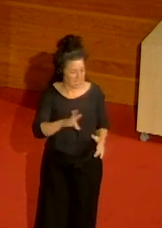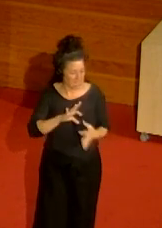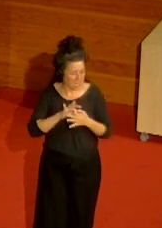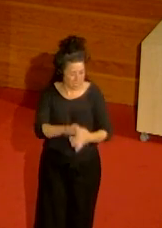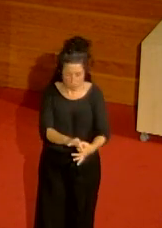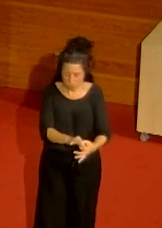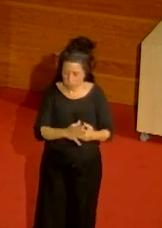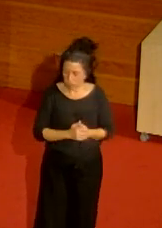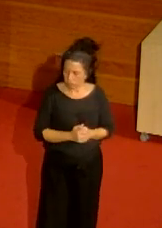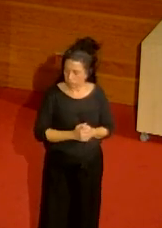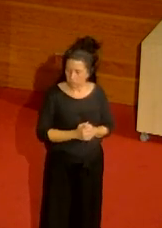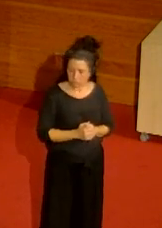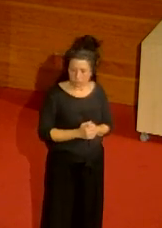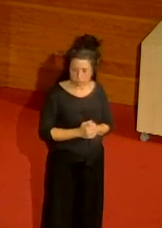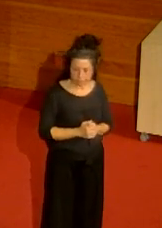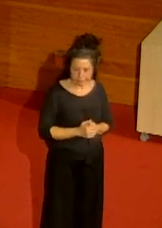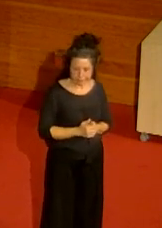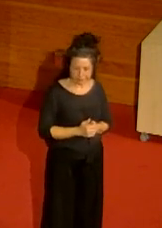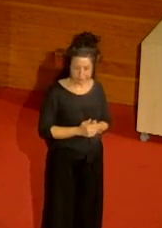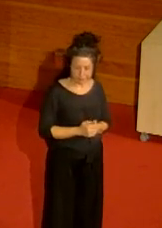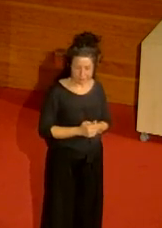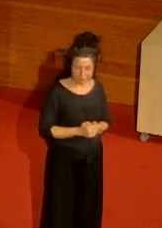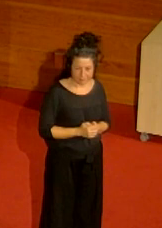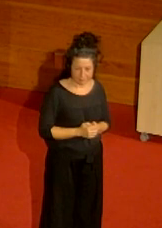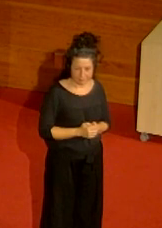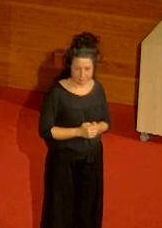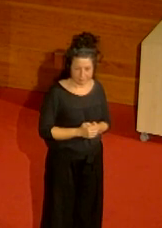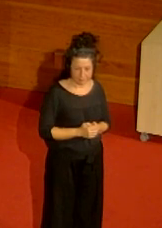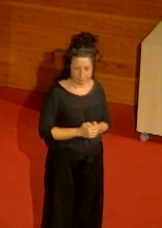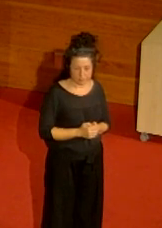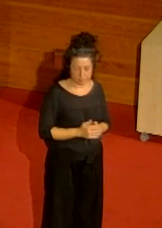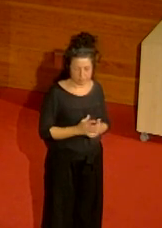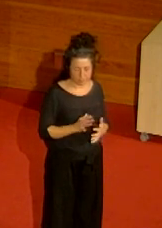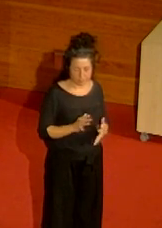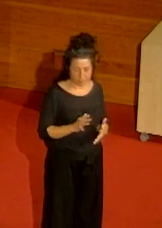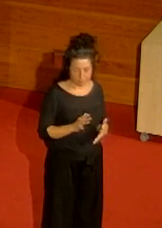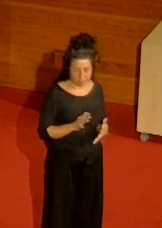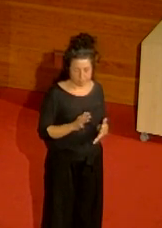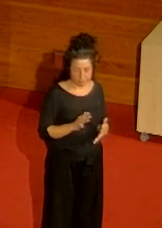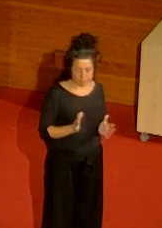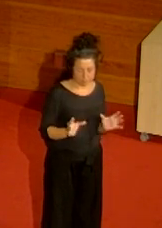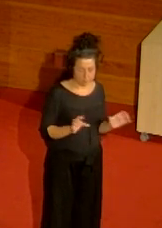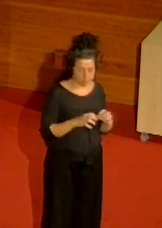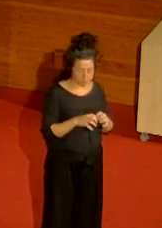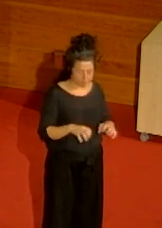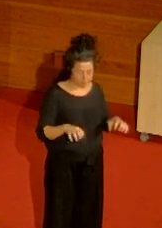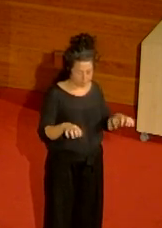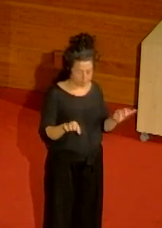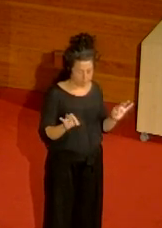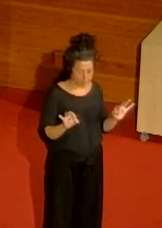con una se identifica con los dos grupos que en los que se divide